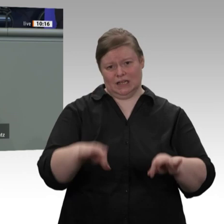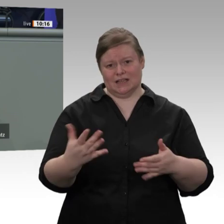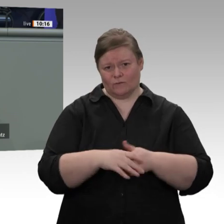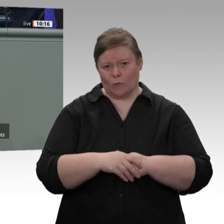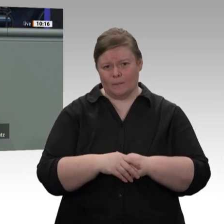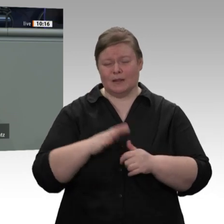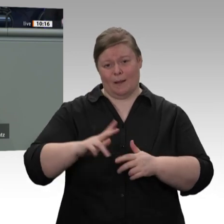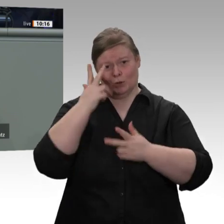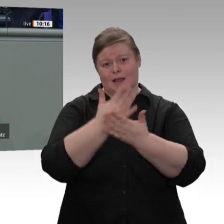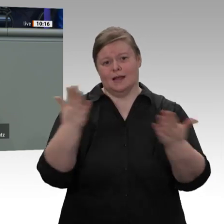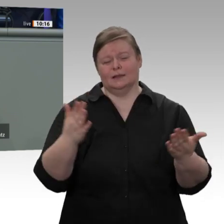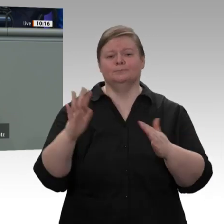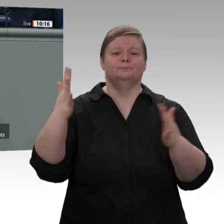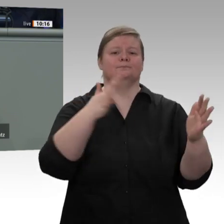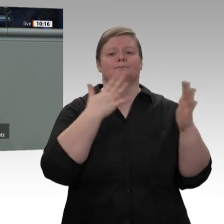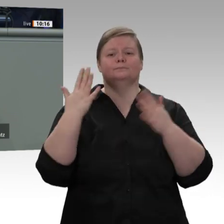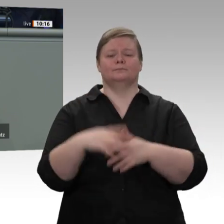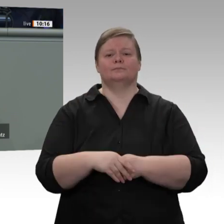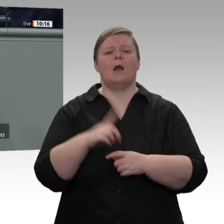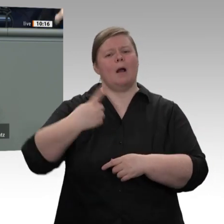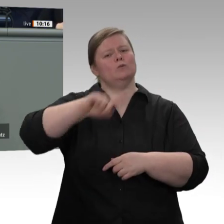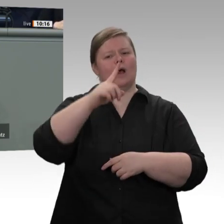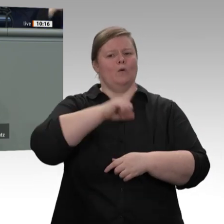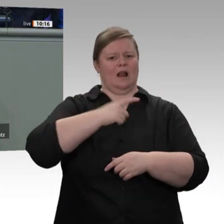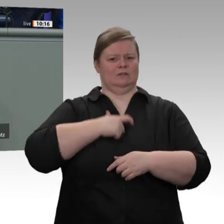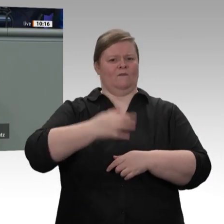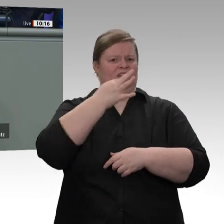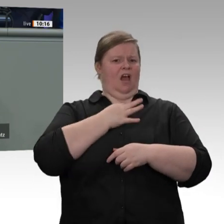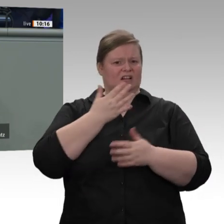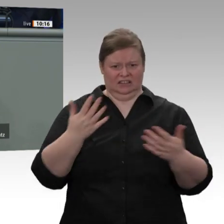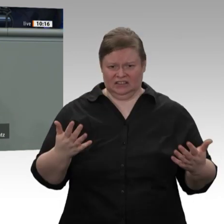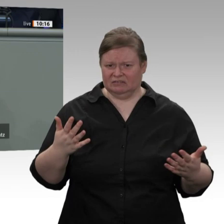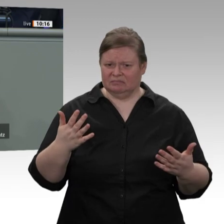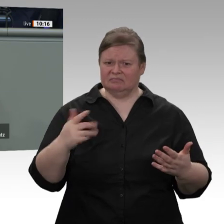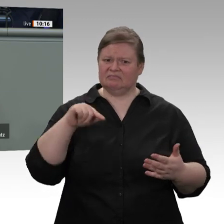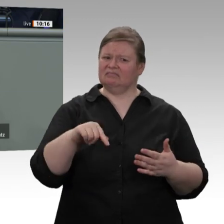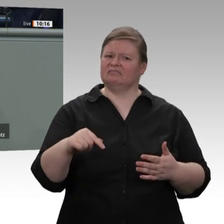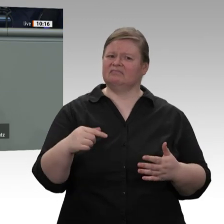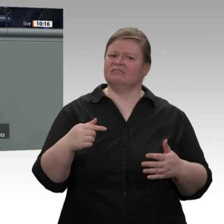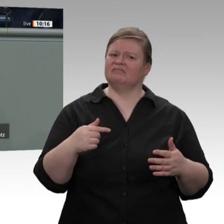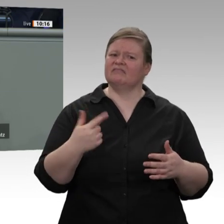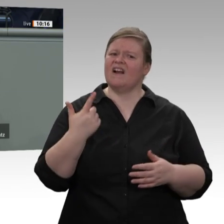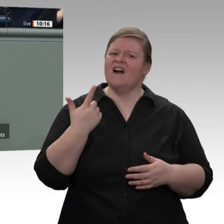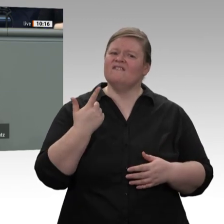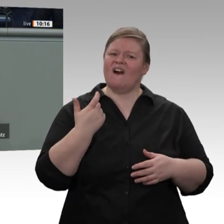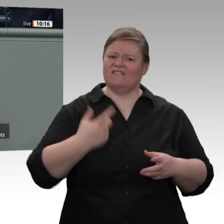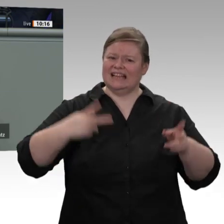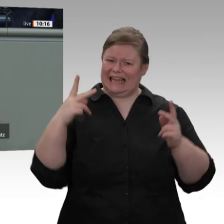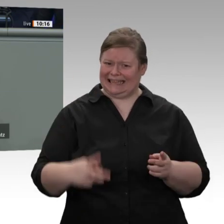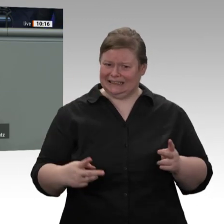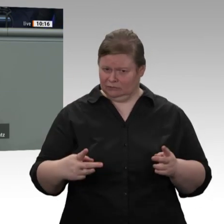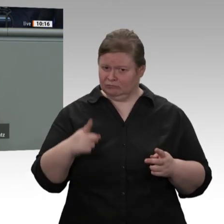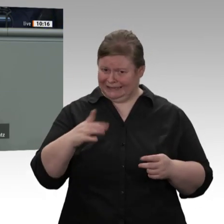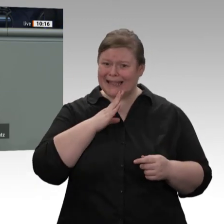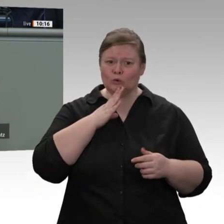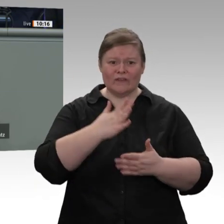ihre Zuverlässigkeit ausführlich überprüft worden? Haben die Behörden die entsprechenden Möglichkeiten, alle Informationen zu